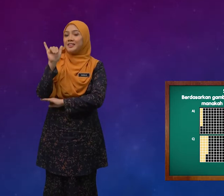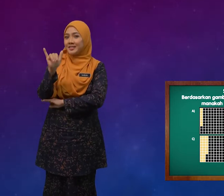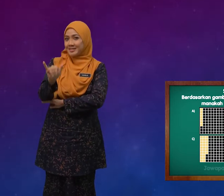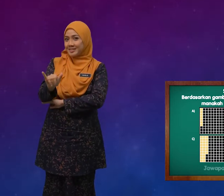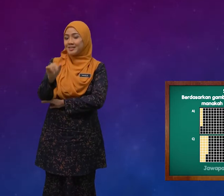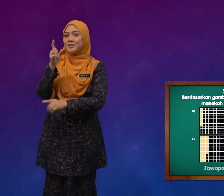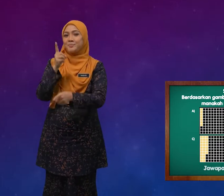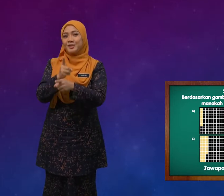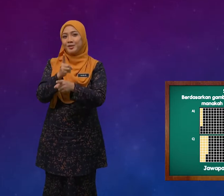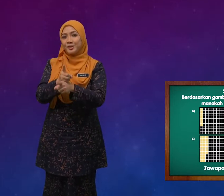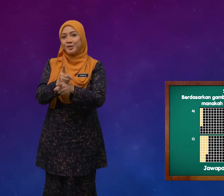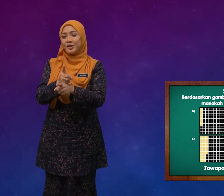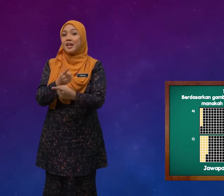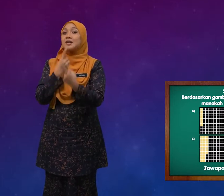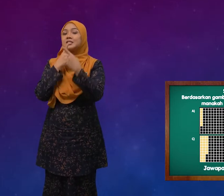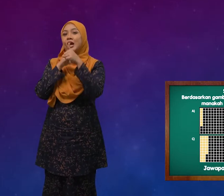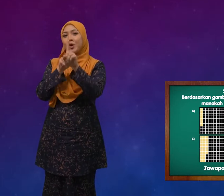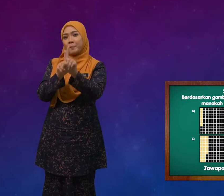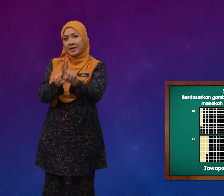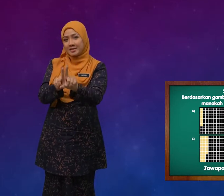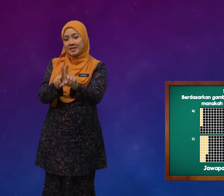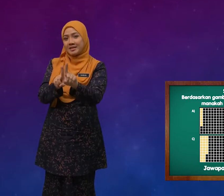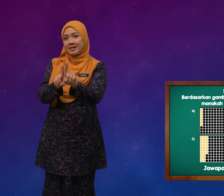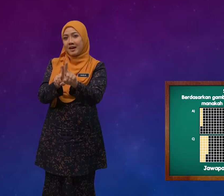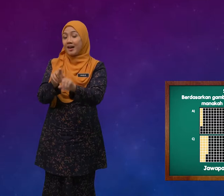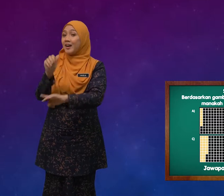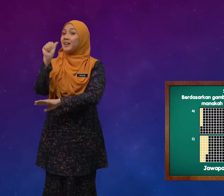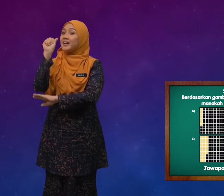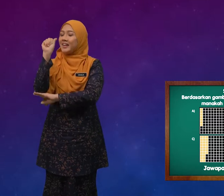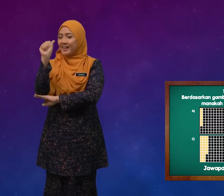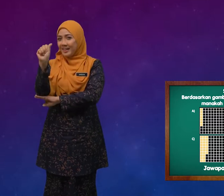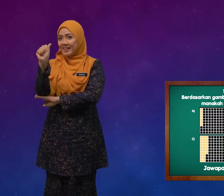Ya, betul. Jawapannya ialah A.